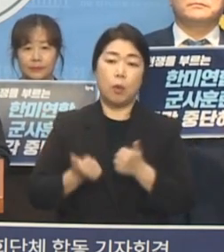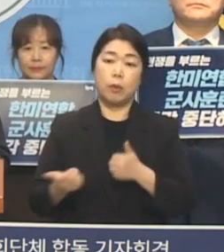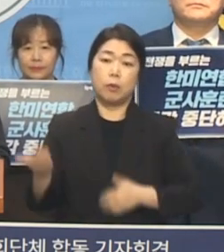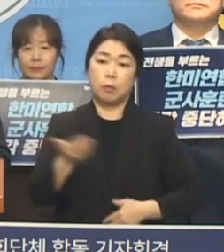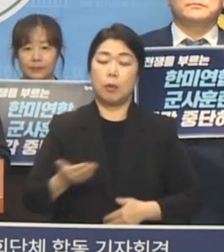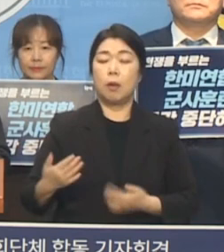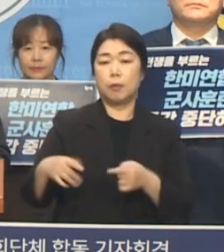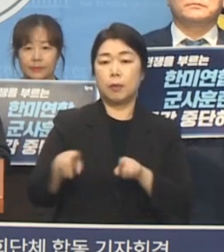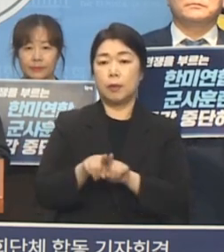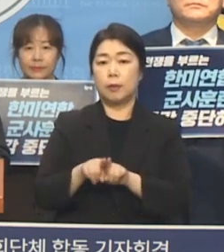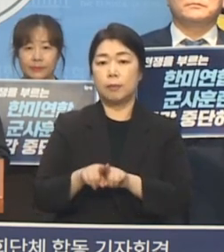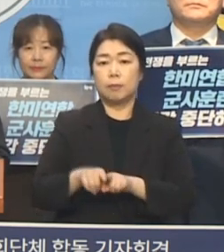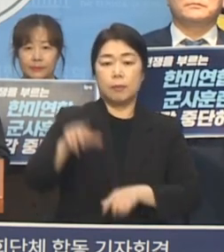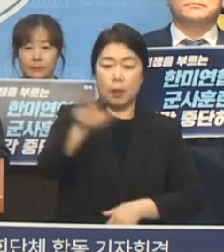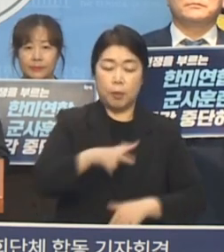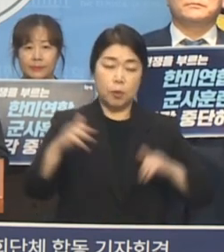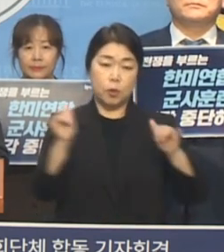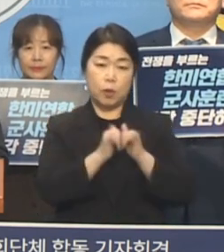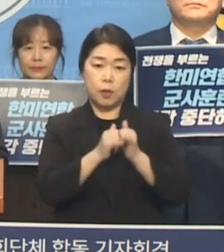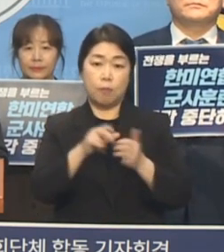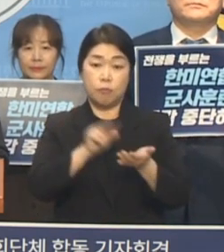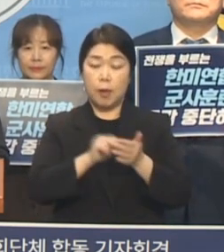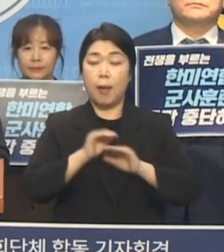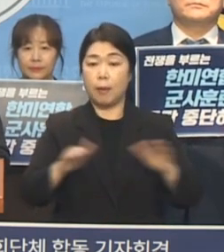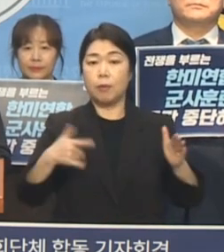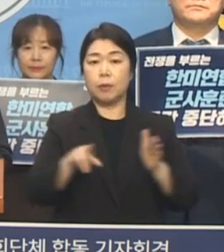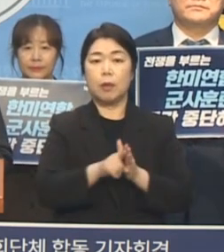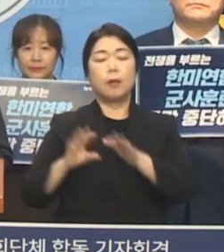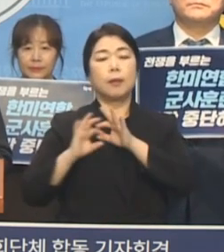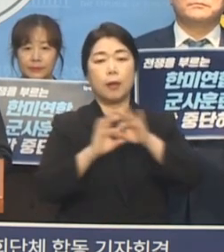함께 한반도 전쟁 위기를 해소하기 위해서